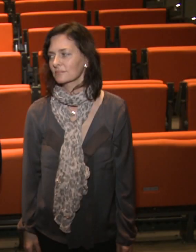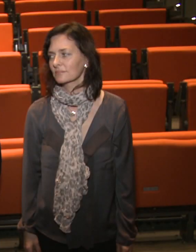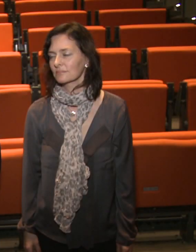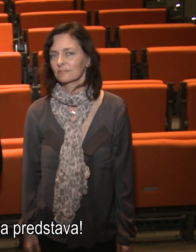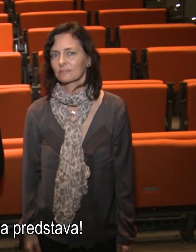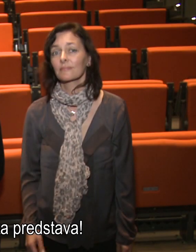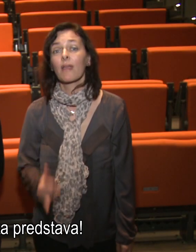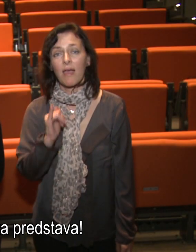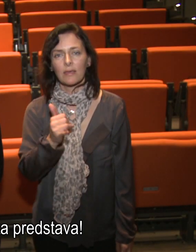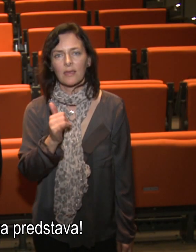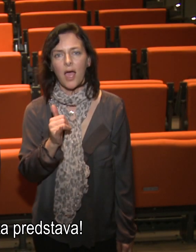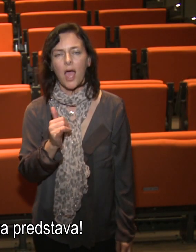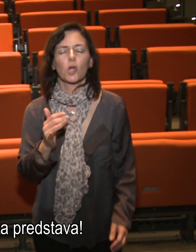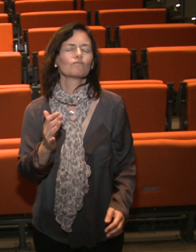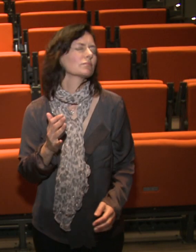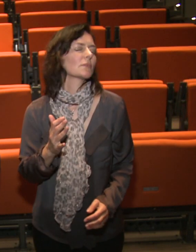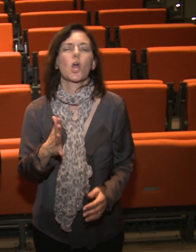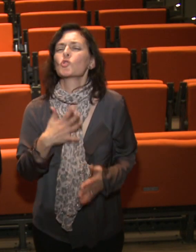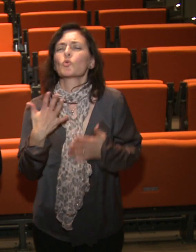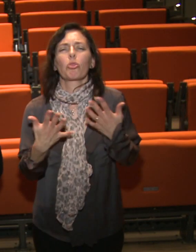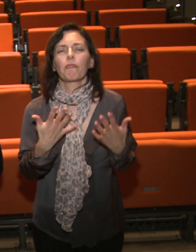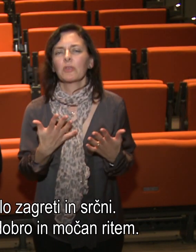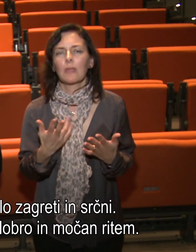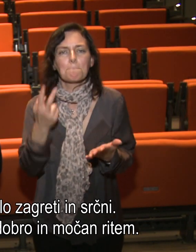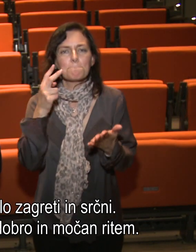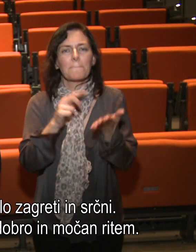Ja, čudovita predstava. Vsi